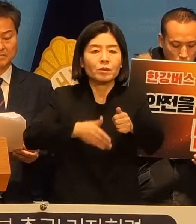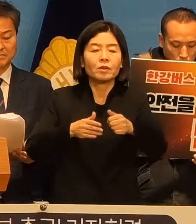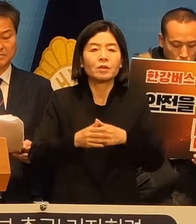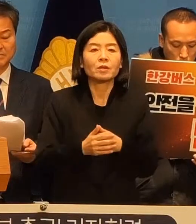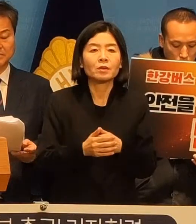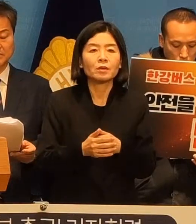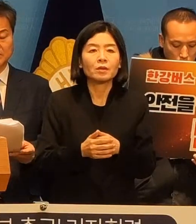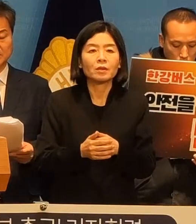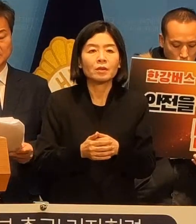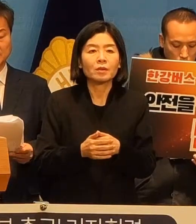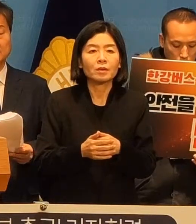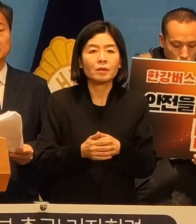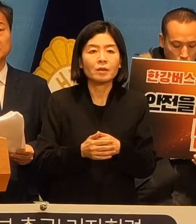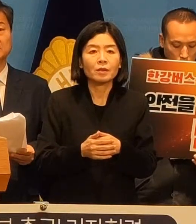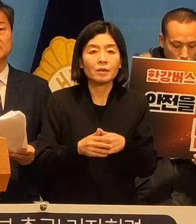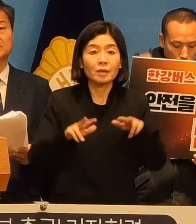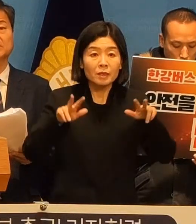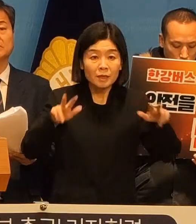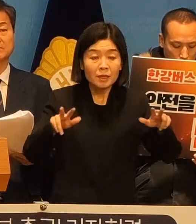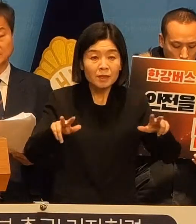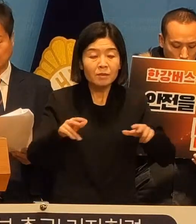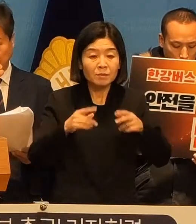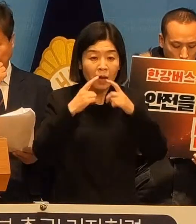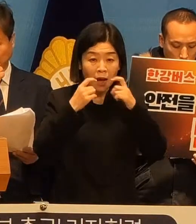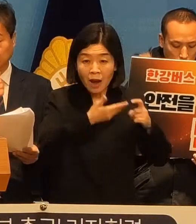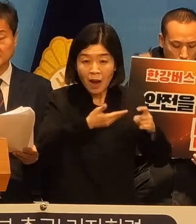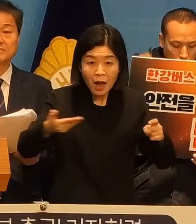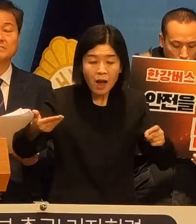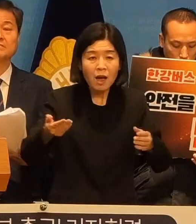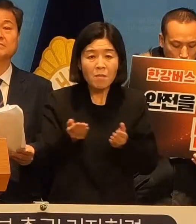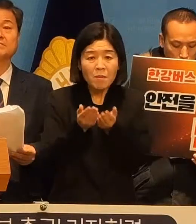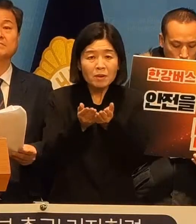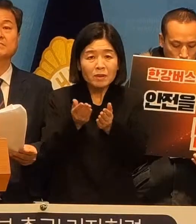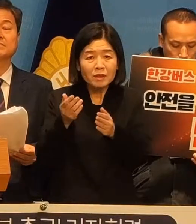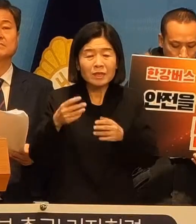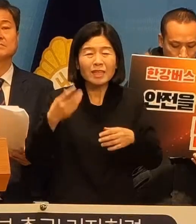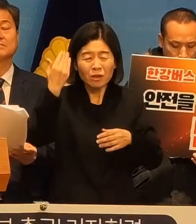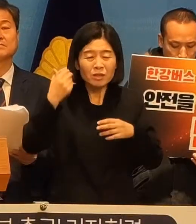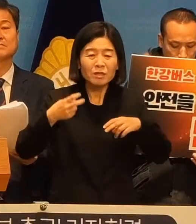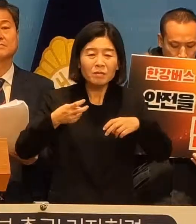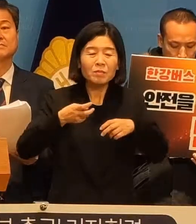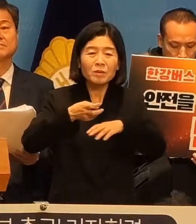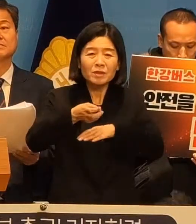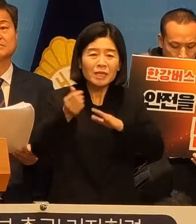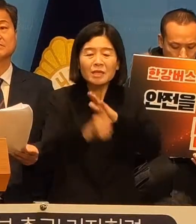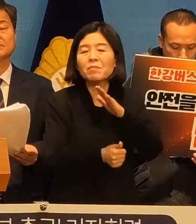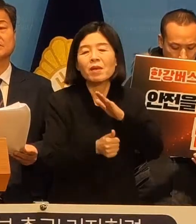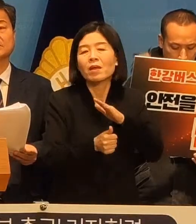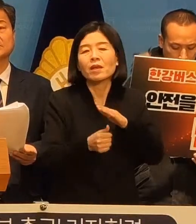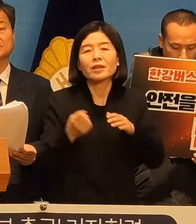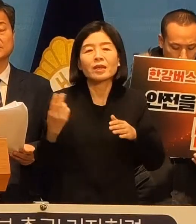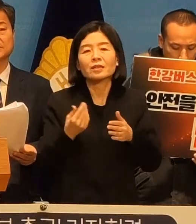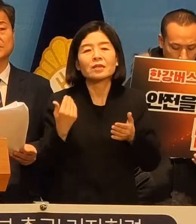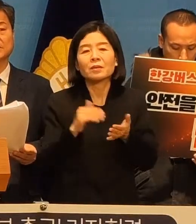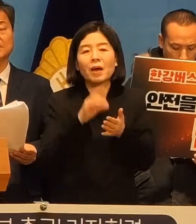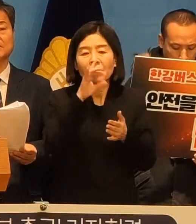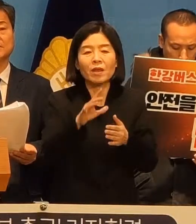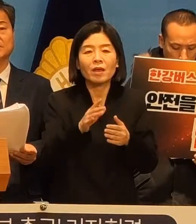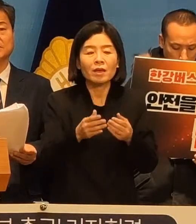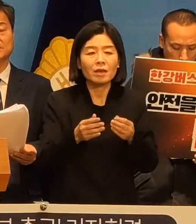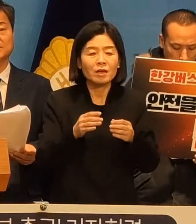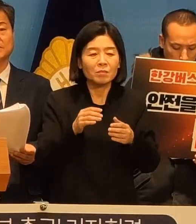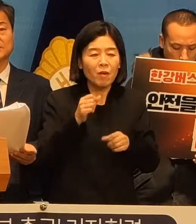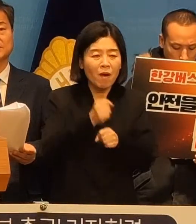한강은 더 이상 실패한 수상버스 실험의 무대가 되어서는 안 됩니다. 막힌 강변, 인공구조물로 뒤덮인 수로가